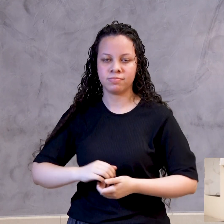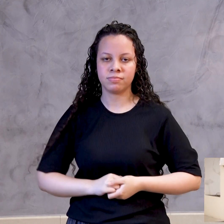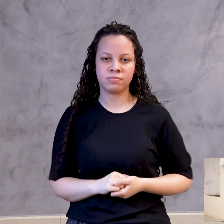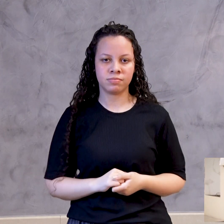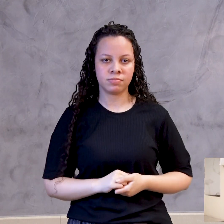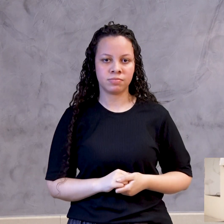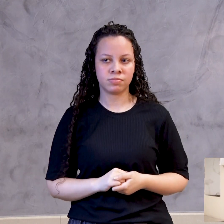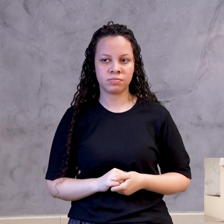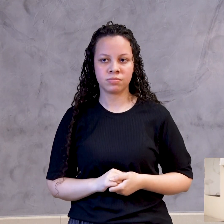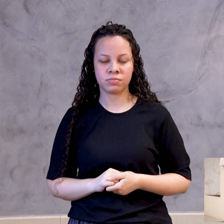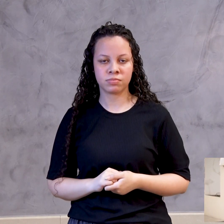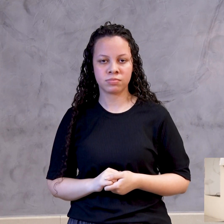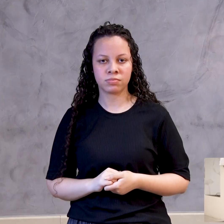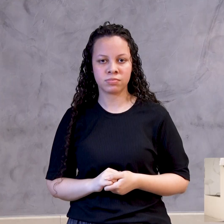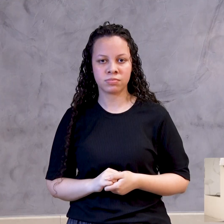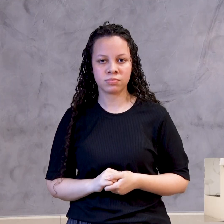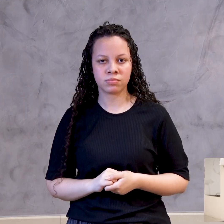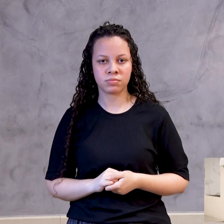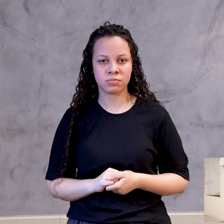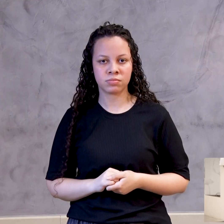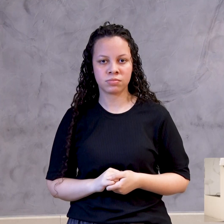então não há nenhum